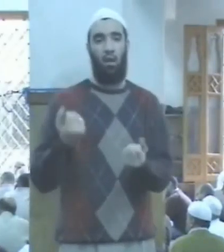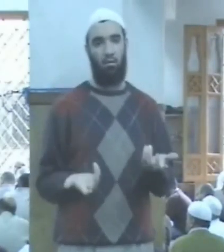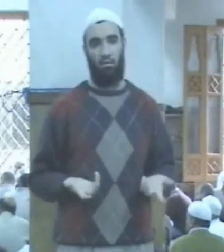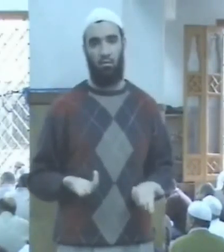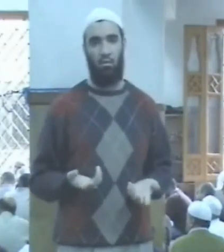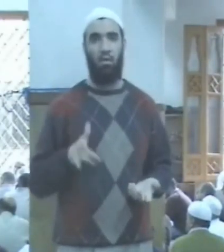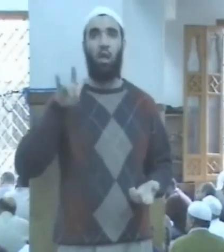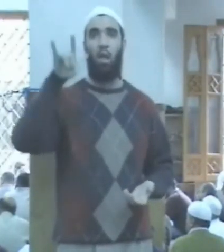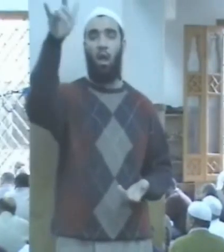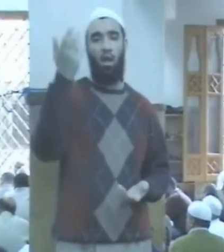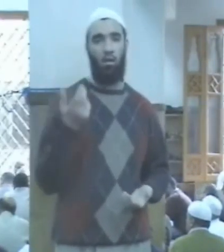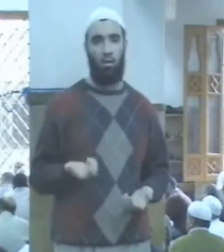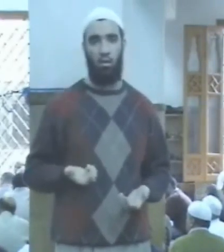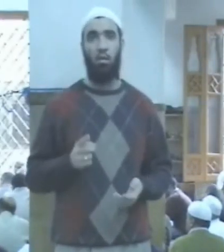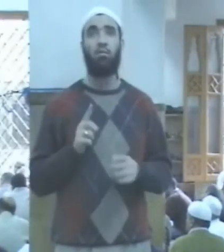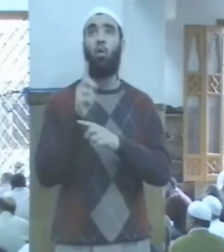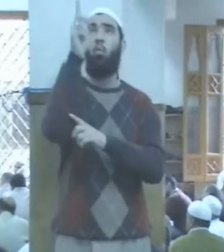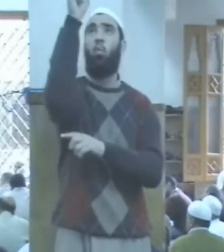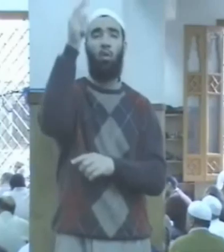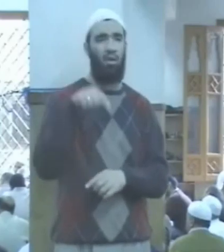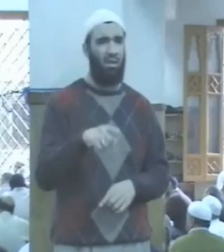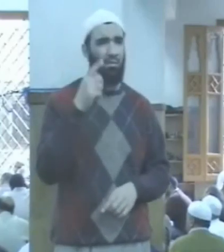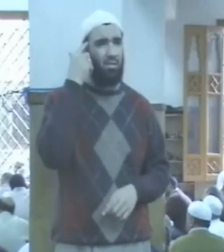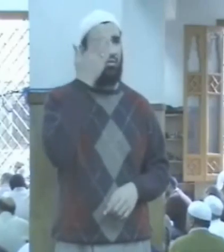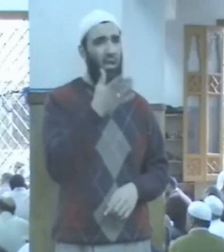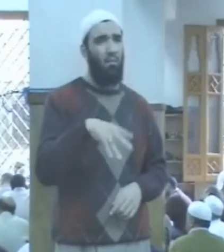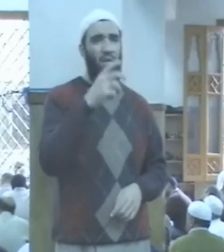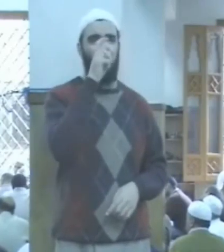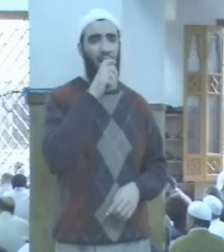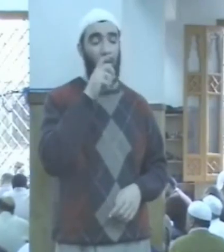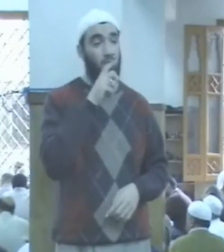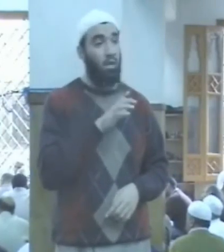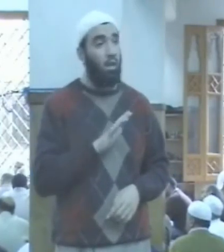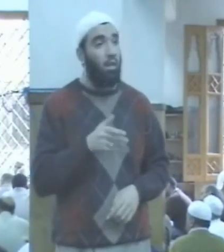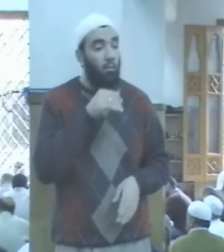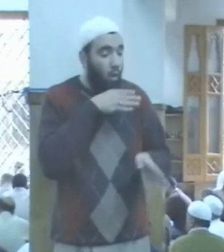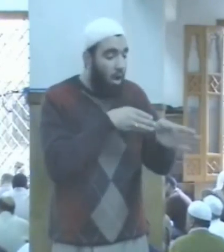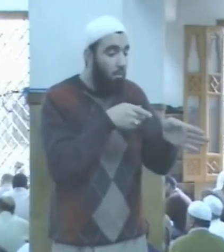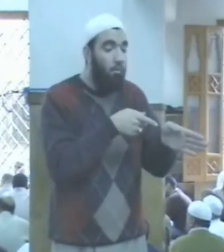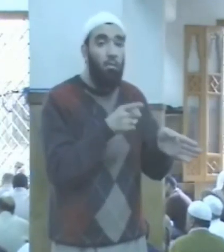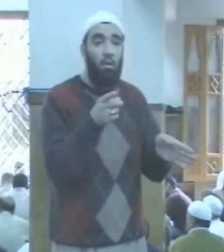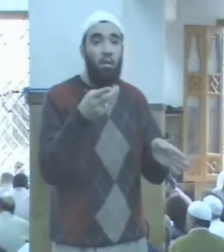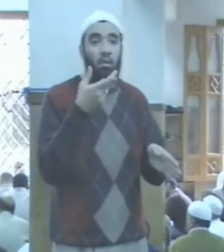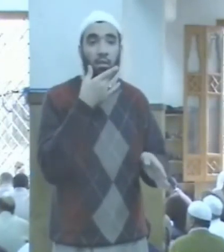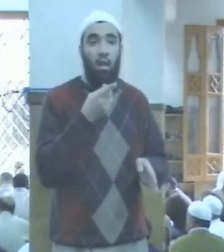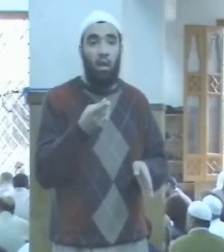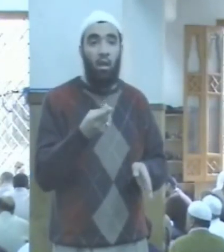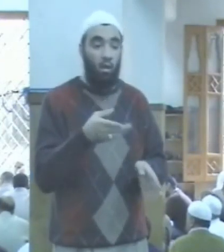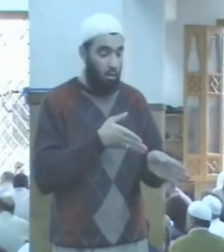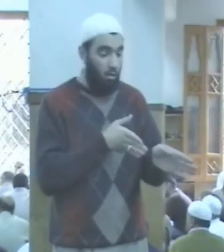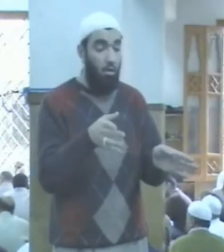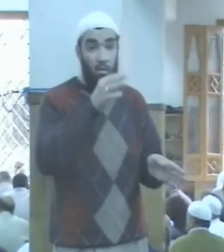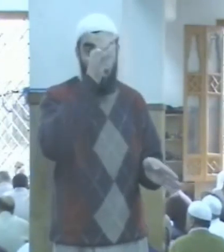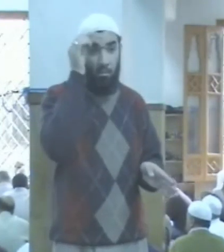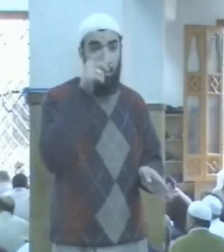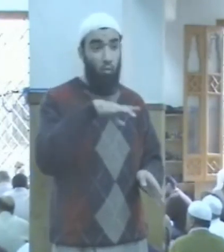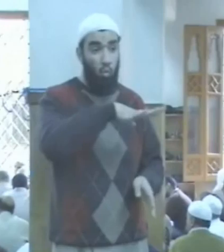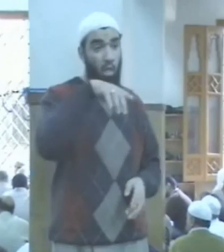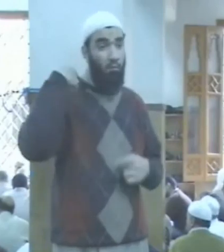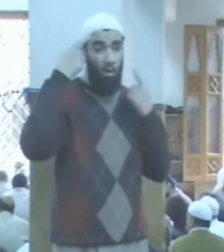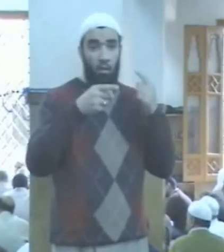لكل جيل ولكل زمان. وتلك مصيبة، لو دققنا